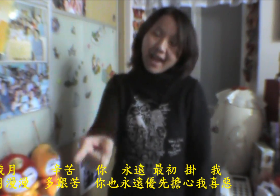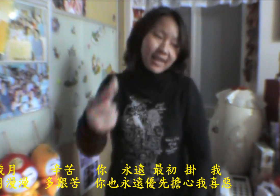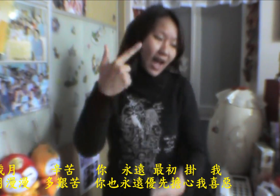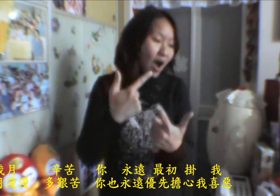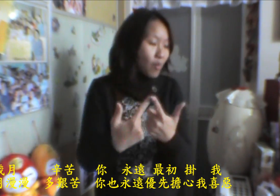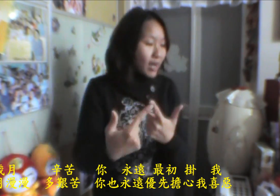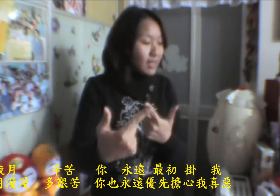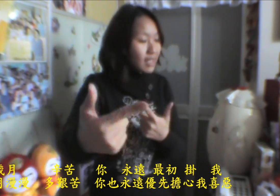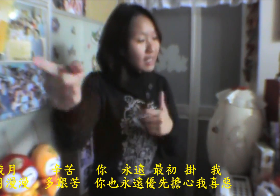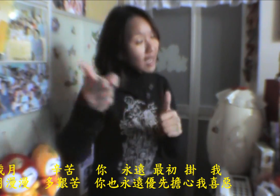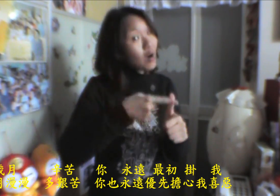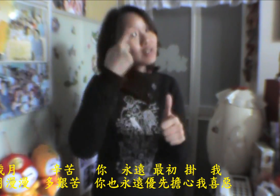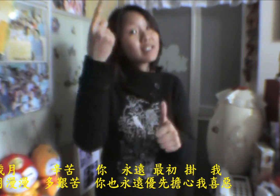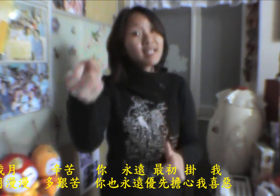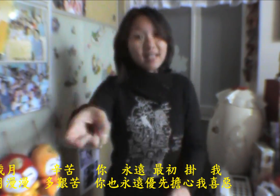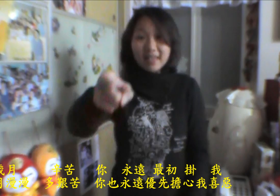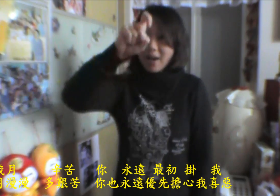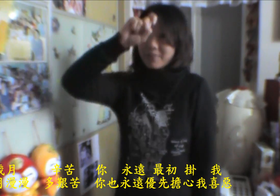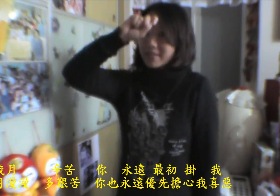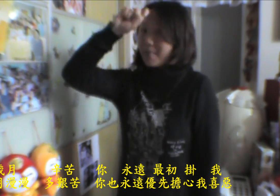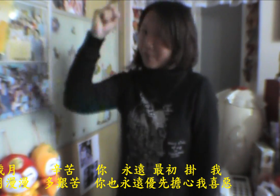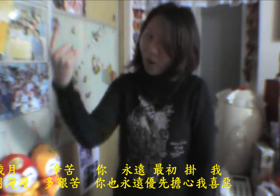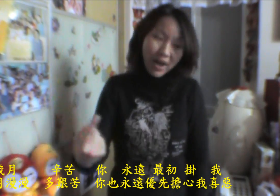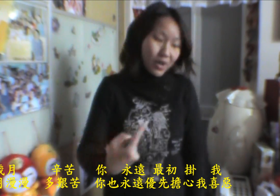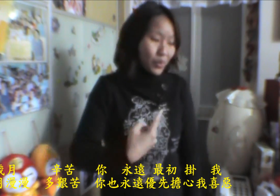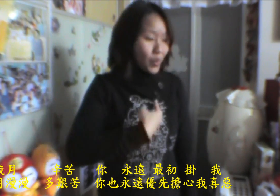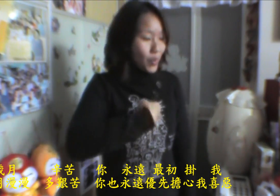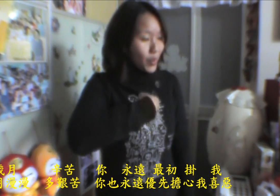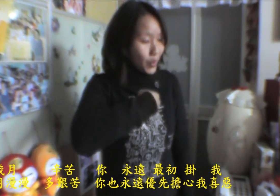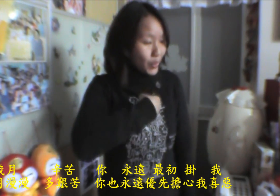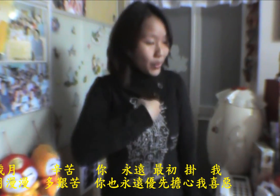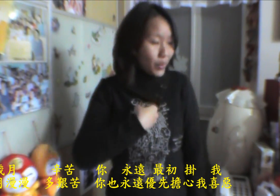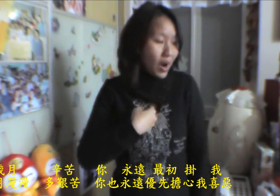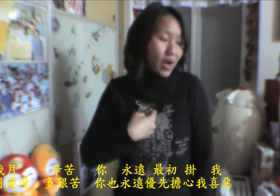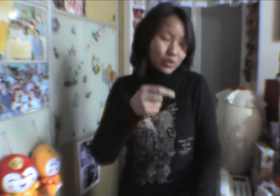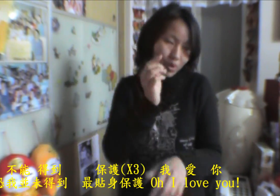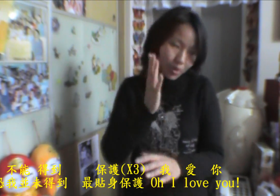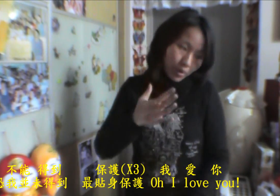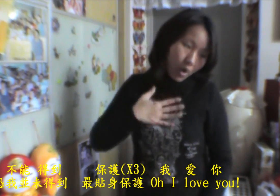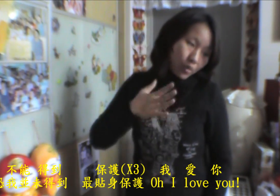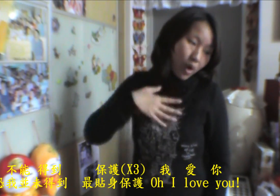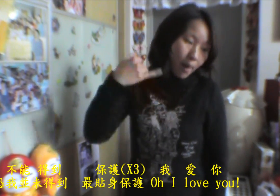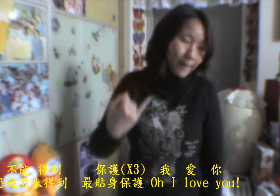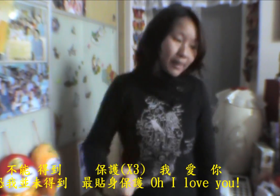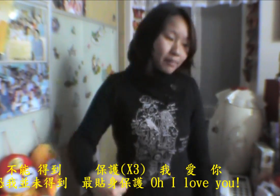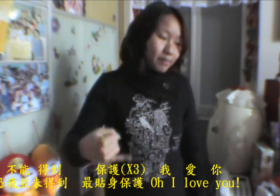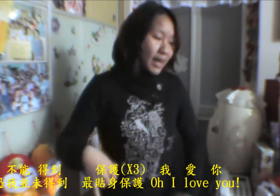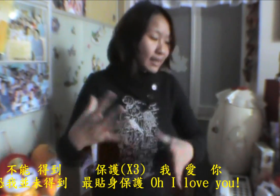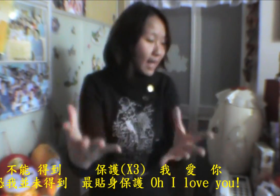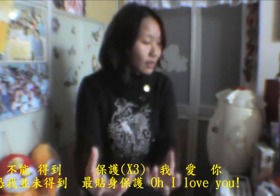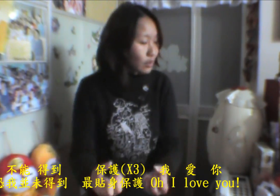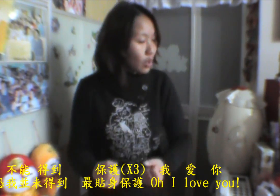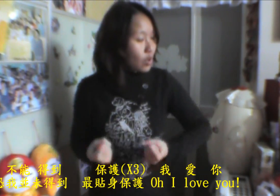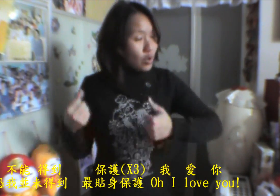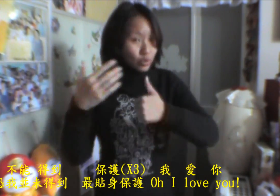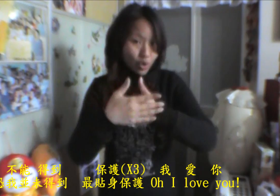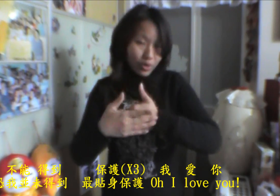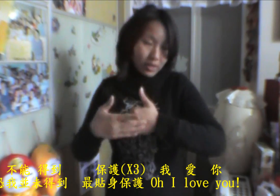你也永遠優先擔心我喜惡，唯恐我並未得到最貼